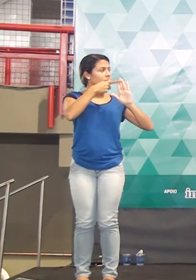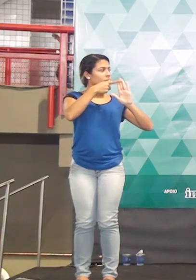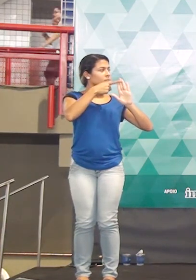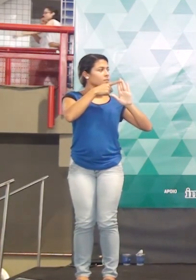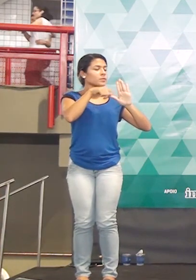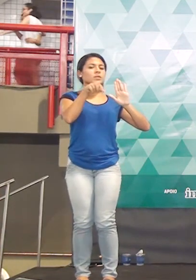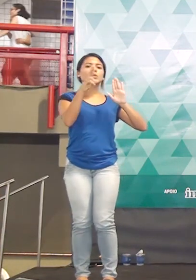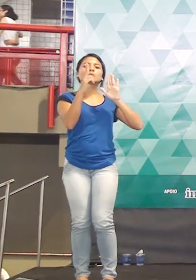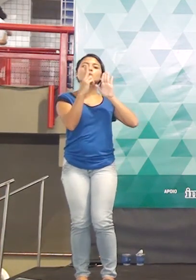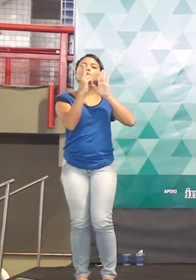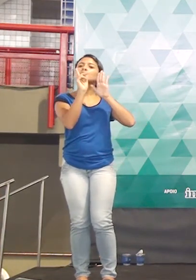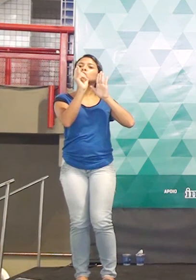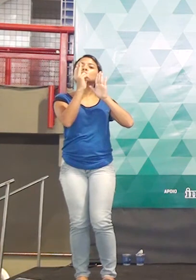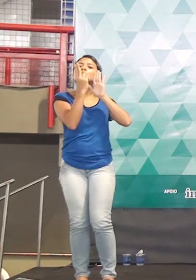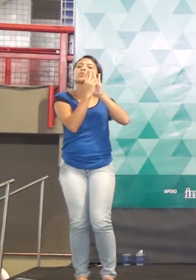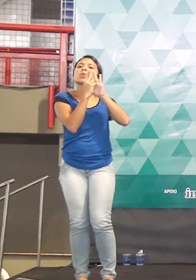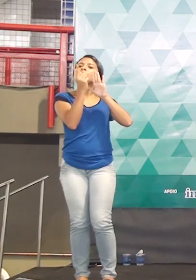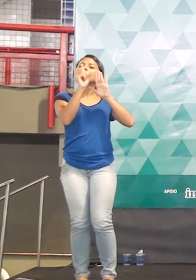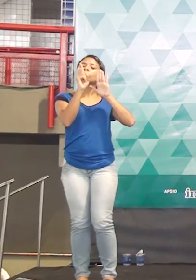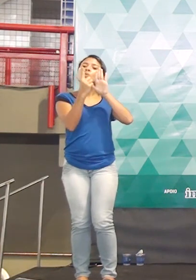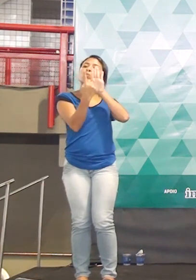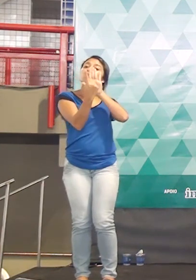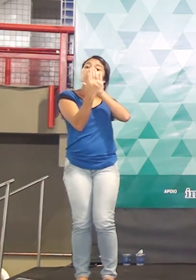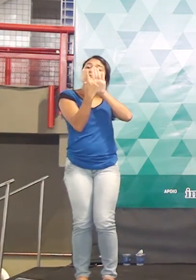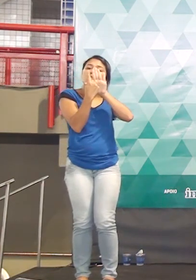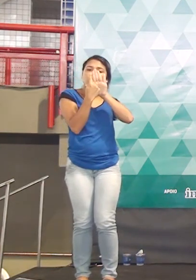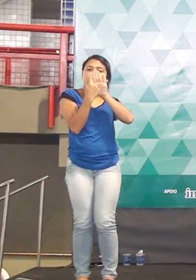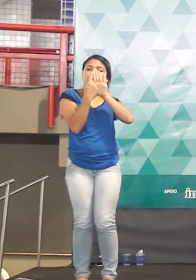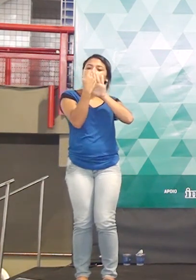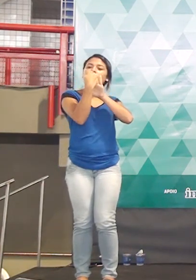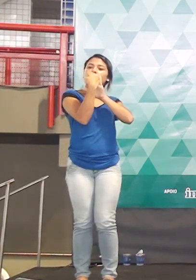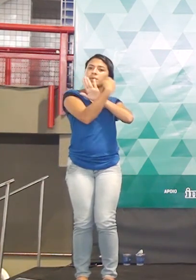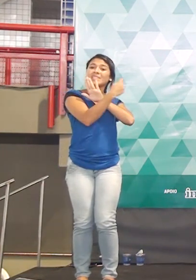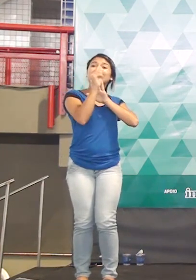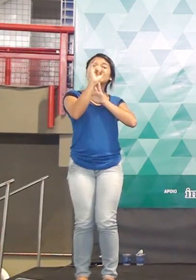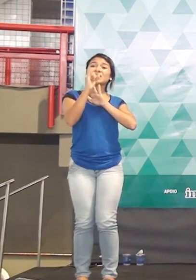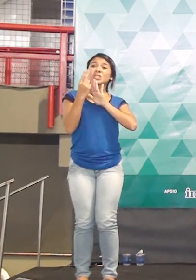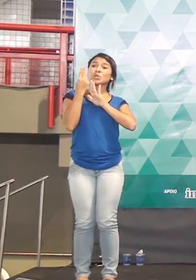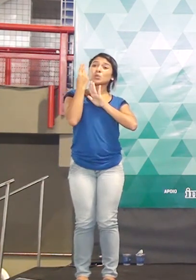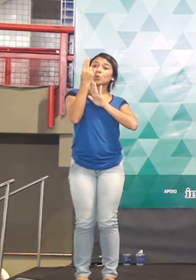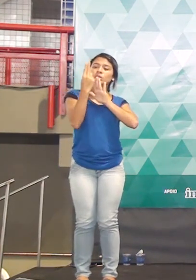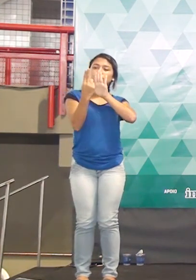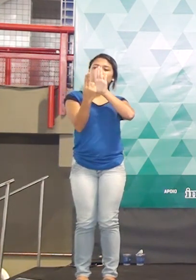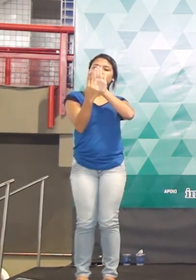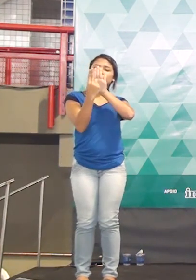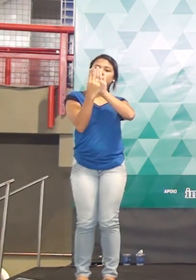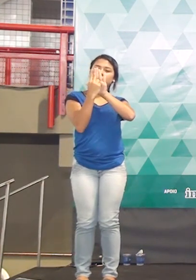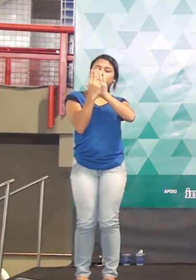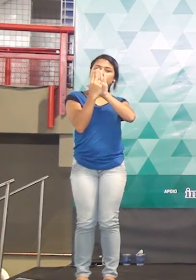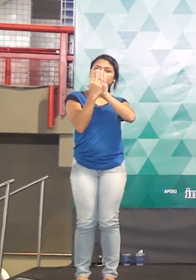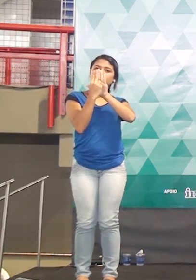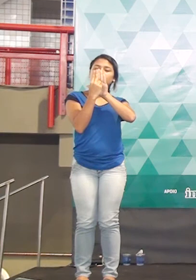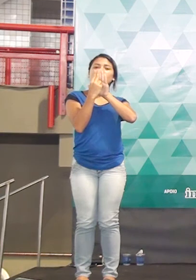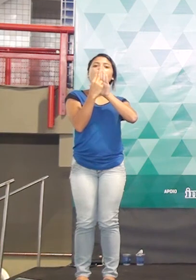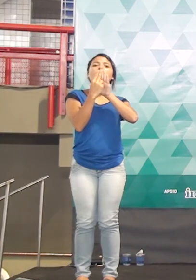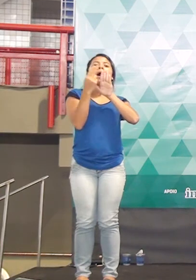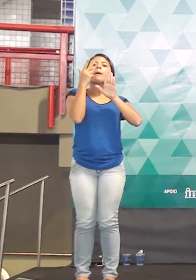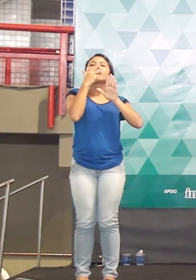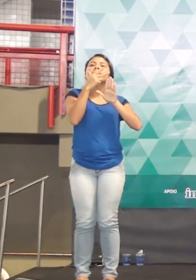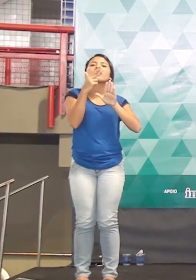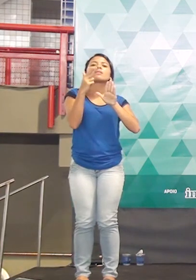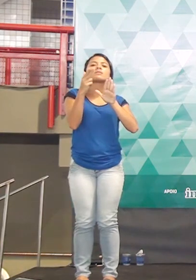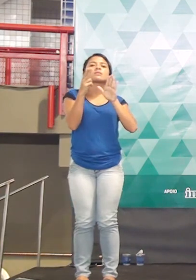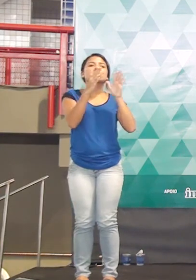nada de 2 dedos. Se você põe 2 dedos, a redação começa basicamente no meio